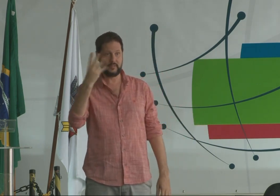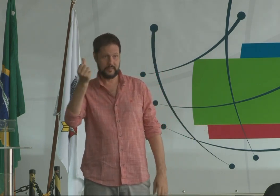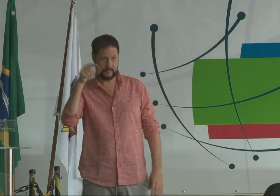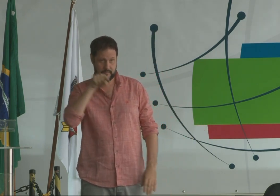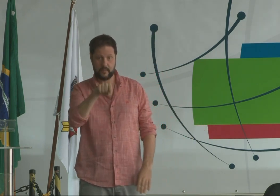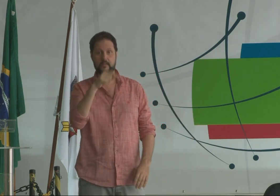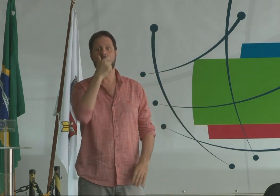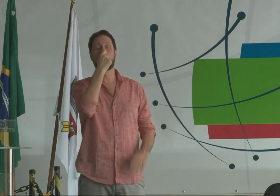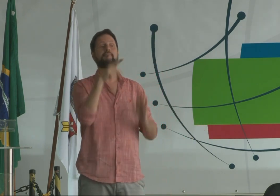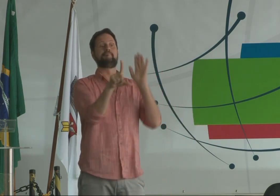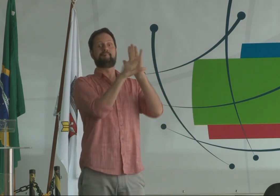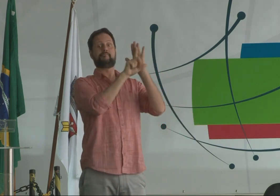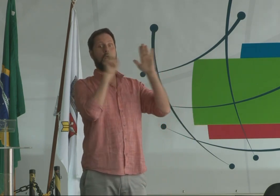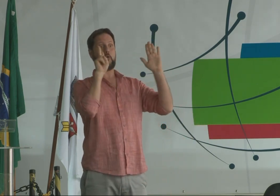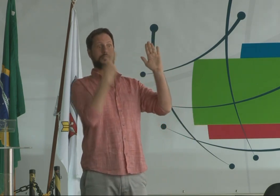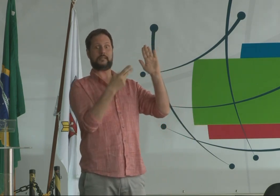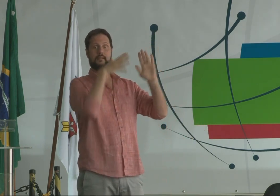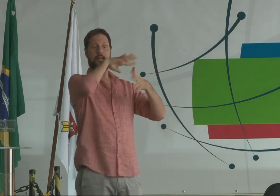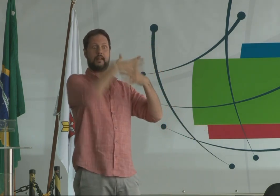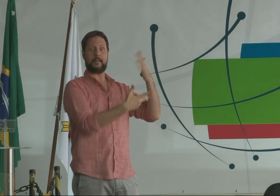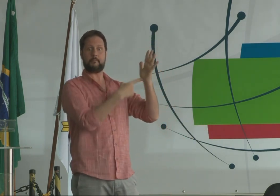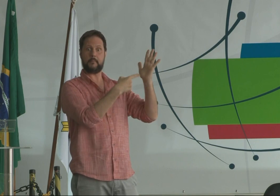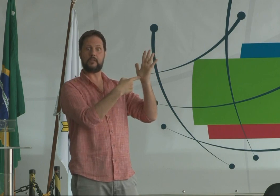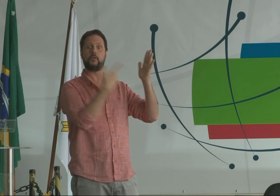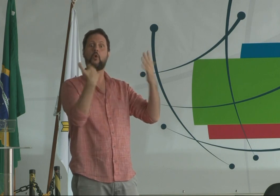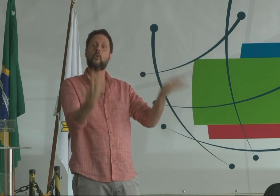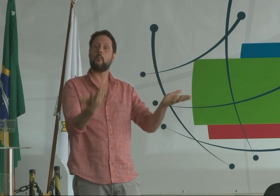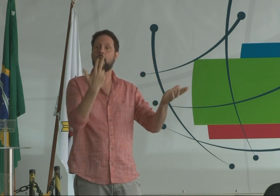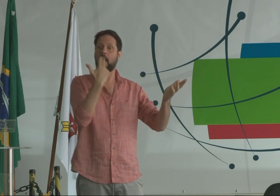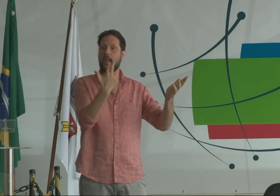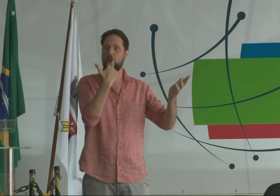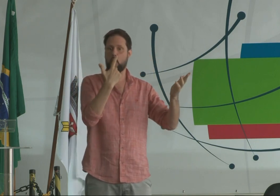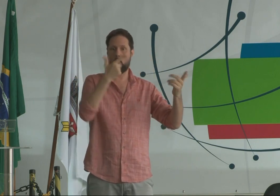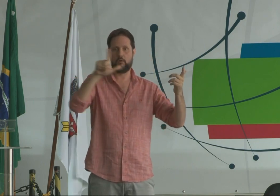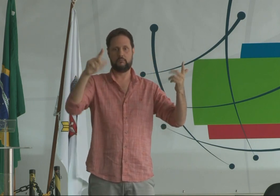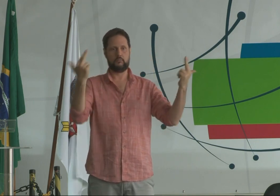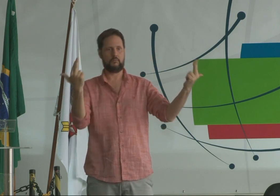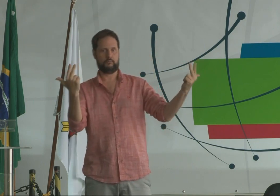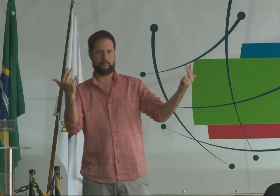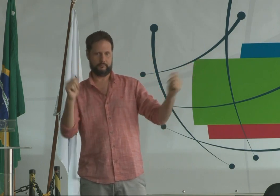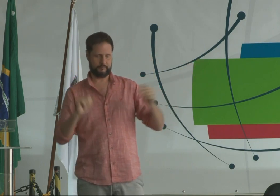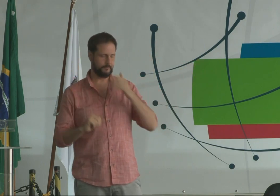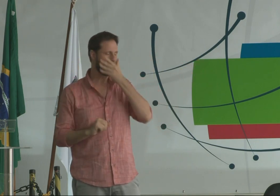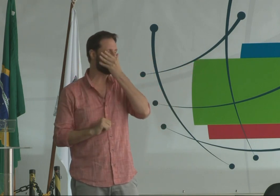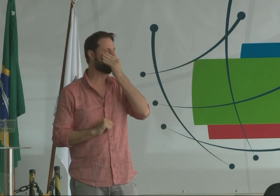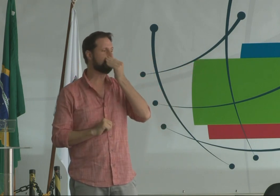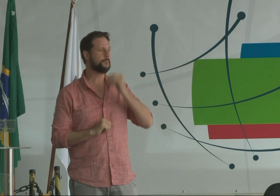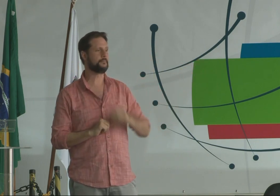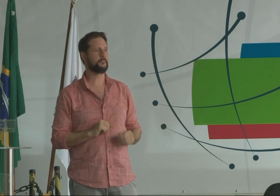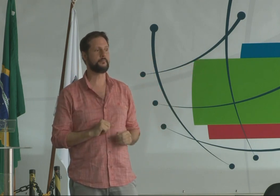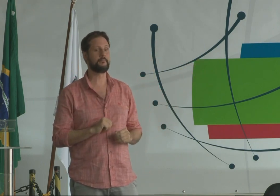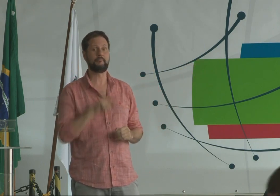Então, a Lei 10.436, ela é uma lei que reconhece, de fato, a língua de sinais como uma língua, natural.